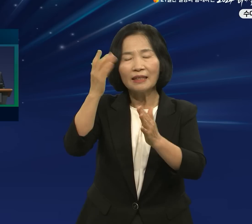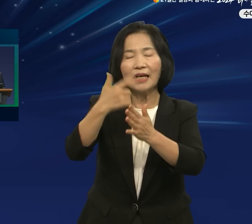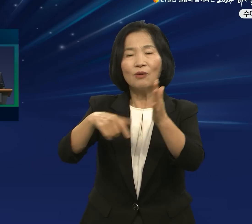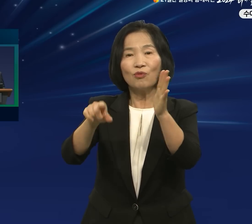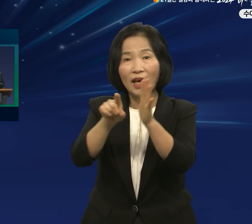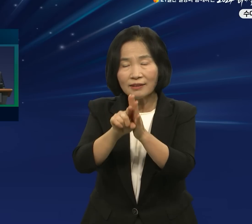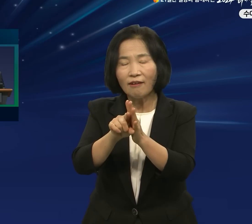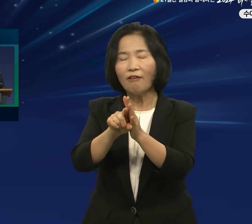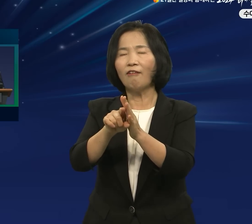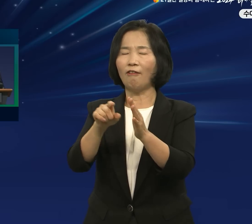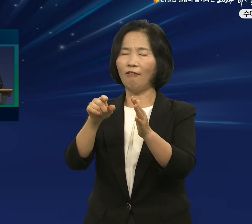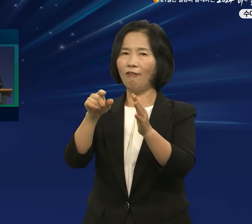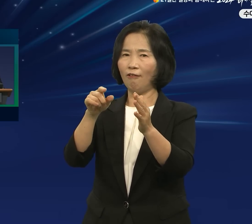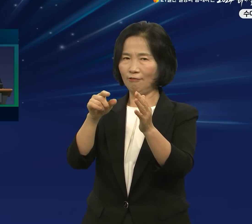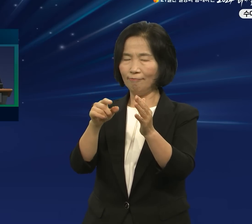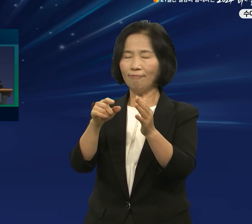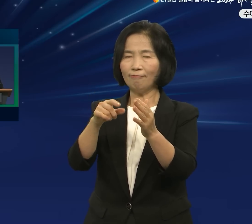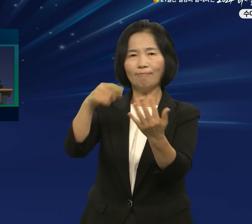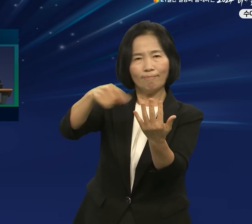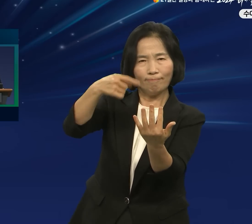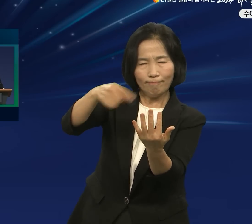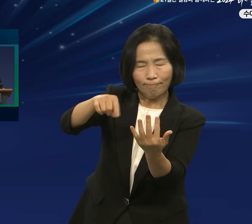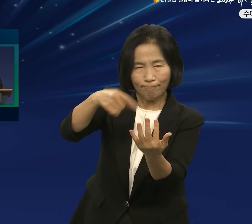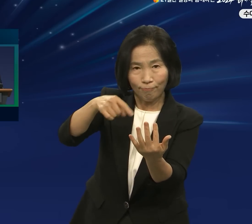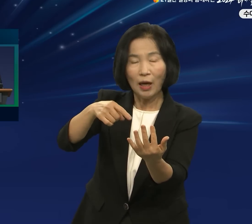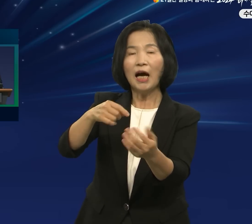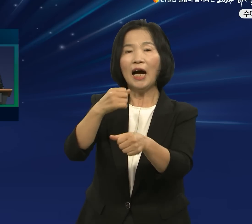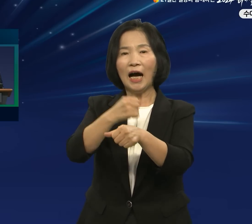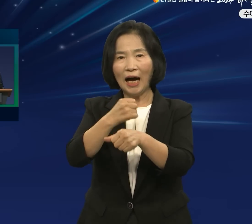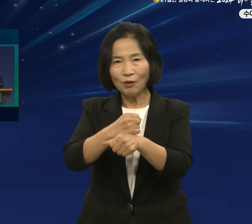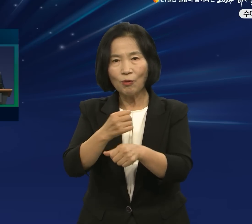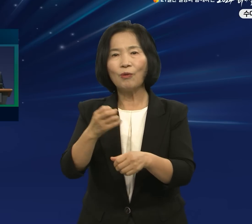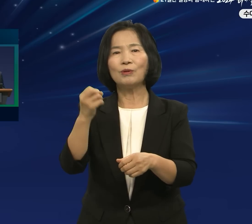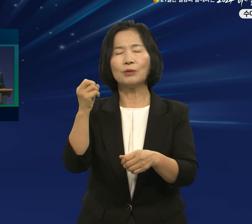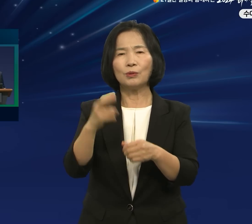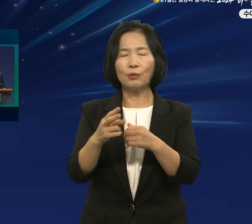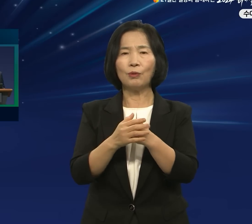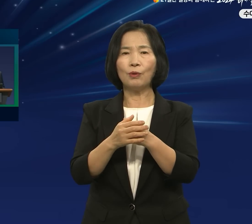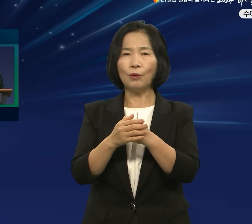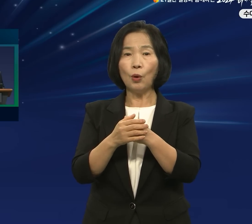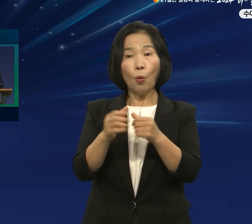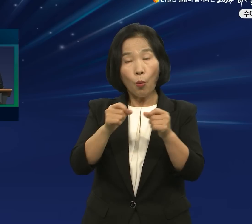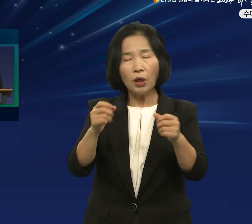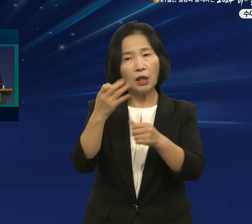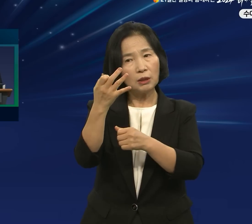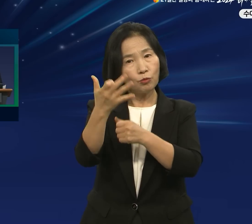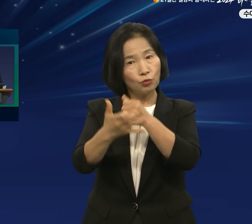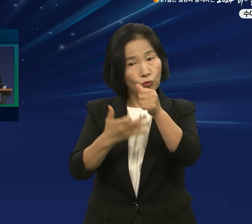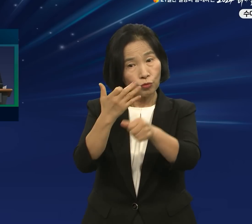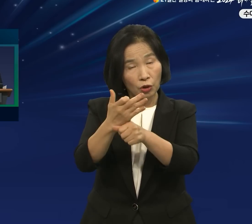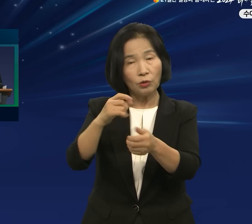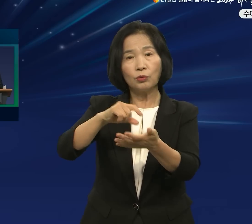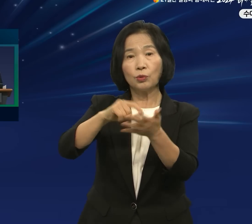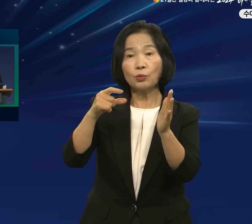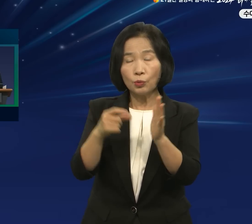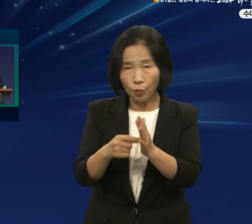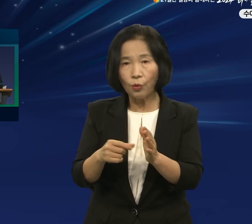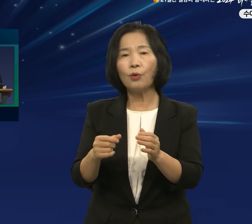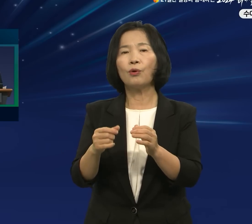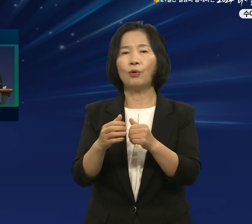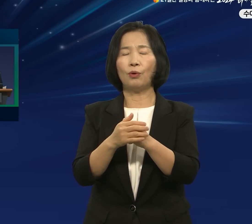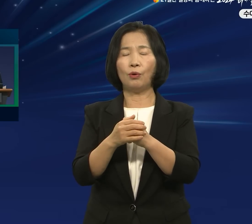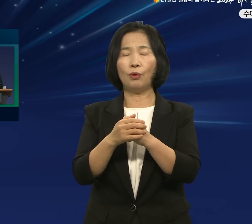세미나를 하면서 19년 동안 수천 명을 섬기는 그런 계기와 발판이